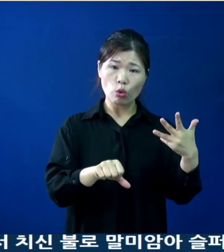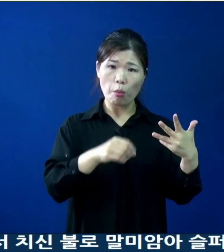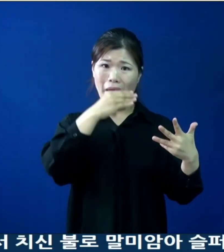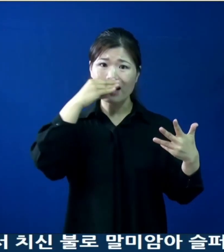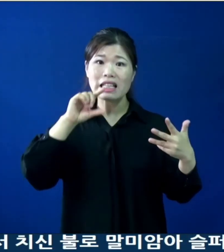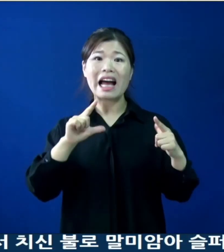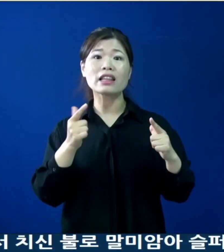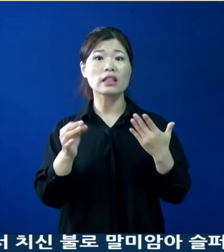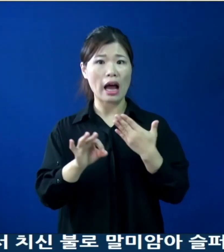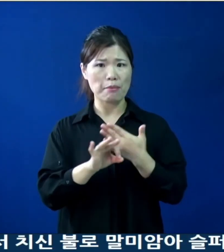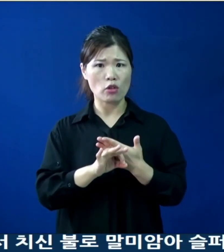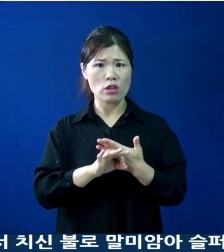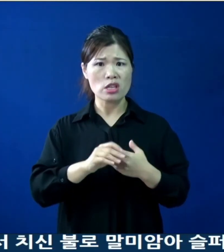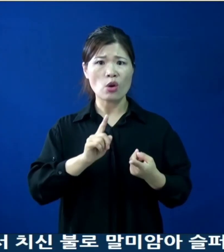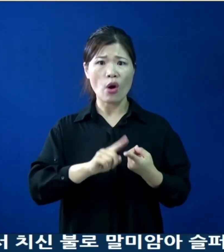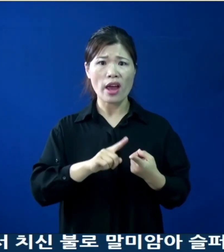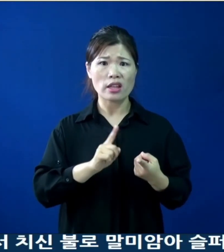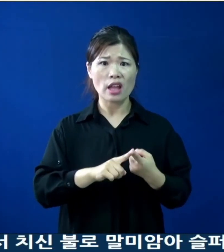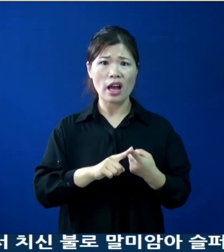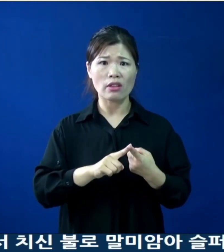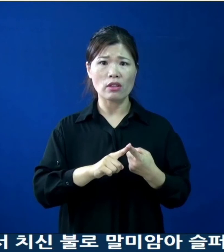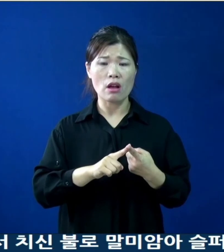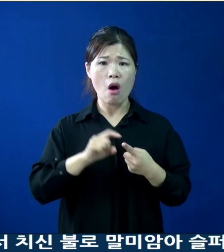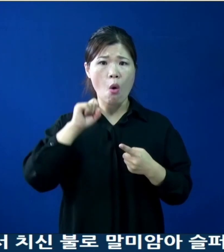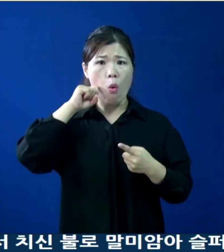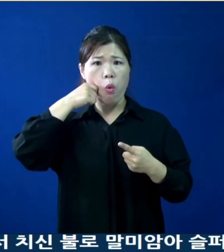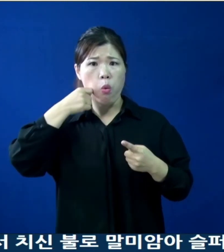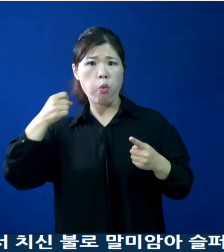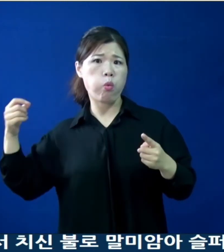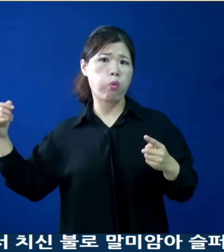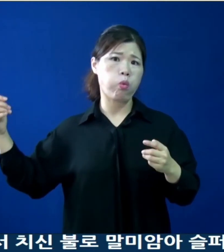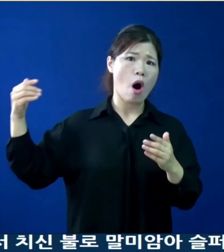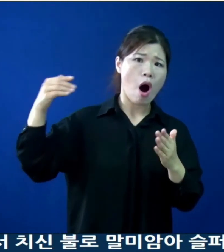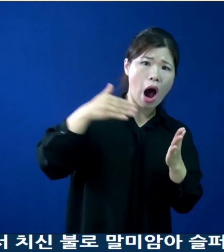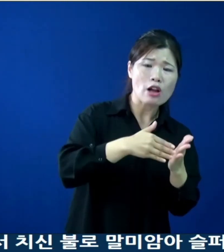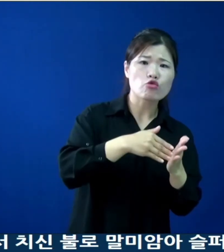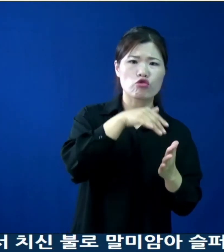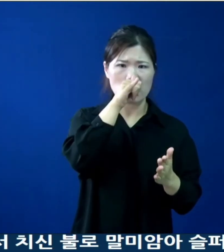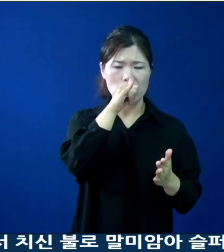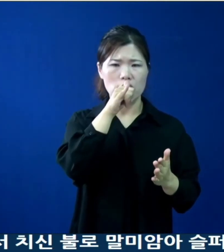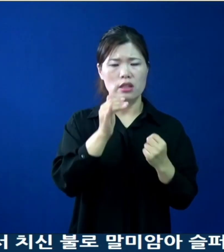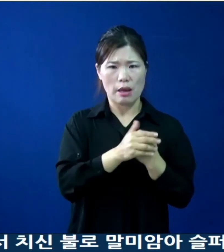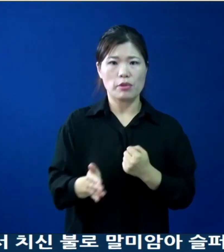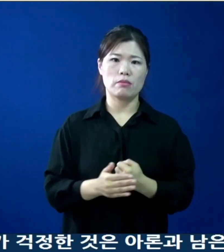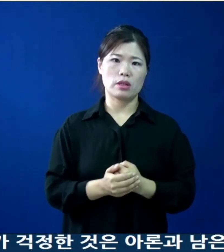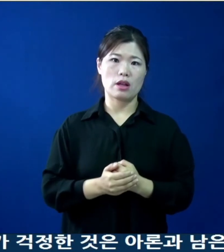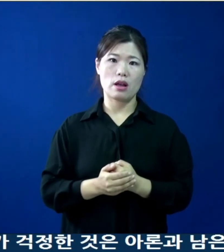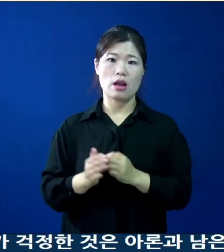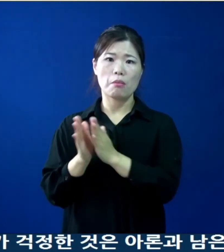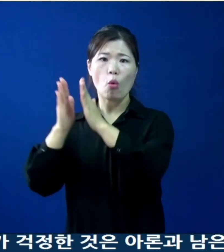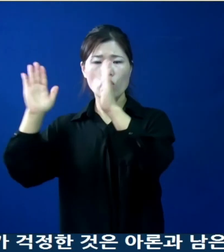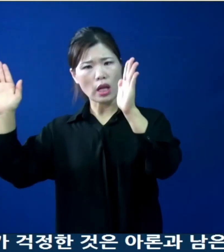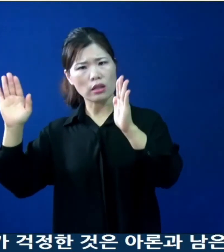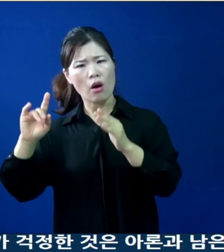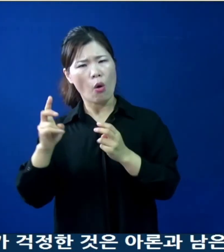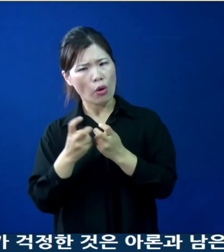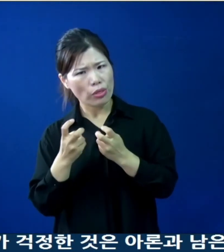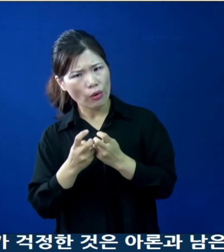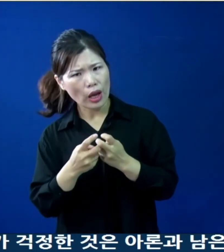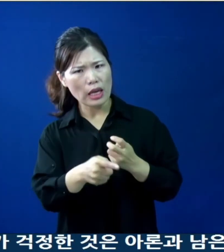화가 미칠 수 있는 요지가 있었습니다. 또한 모세의 관심은 이들을 어떻게